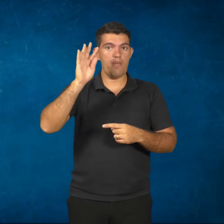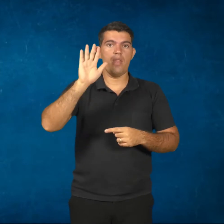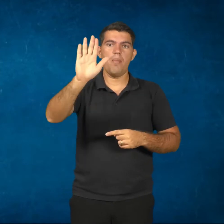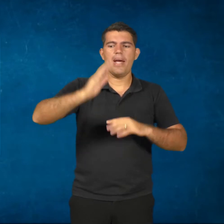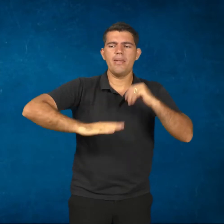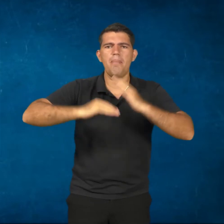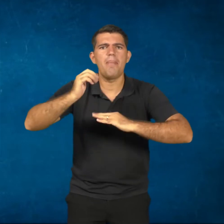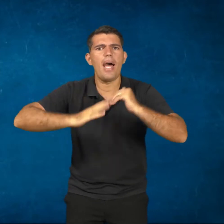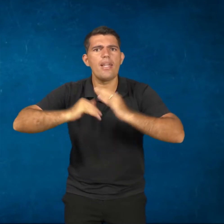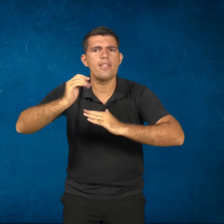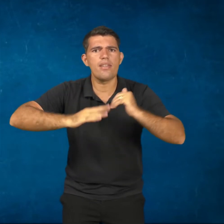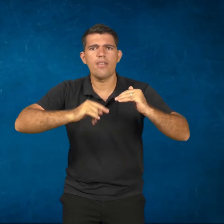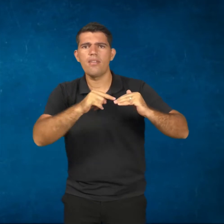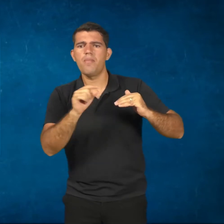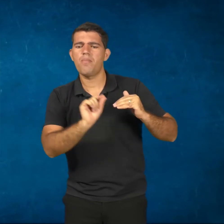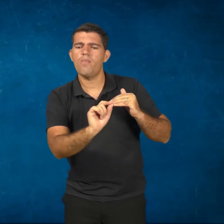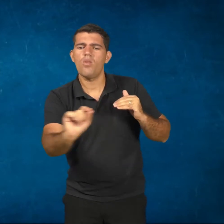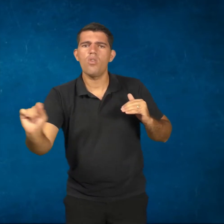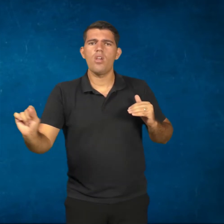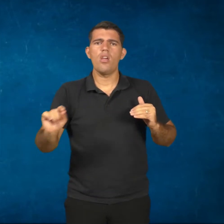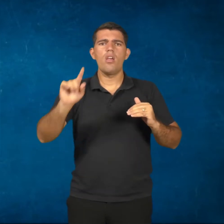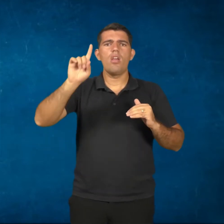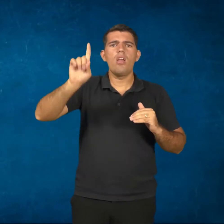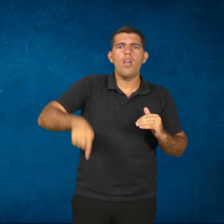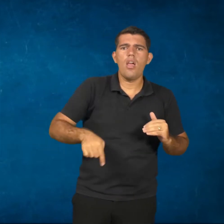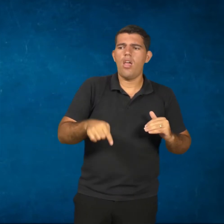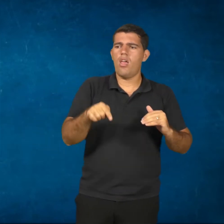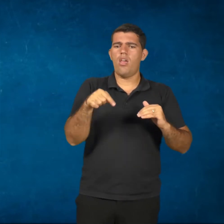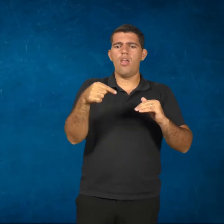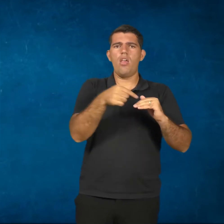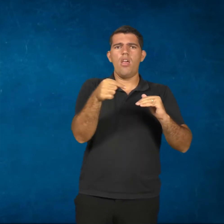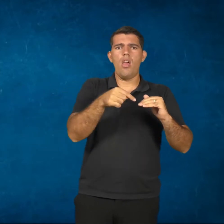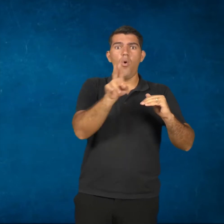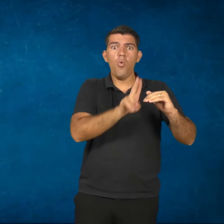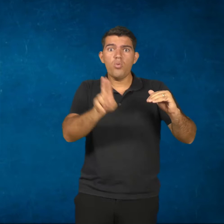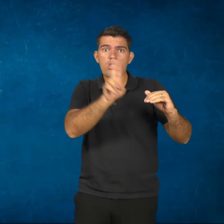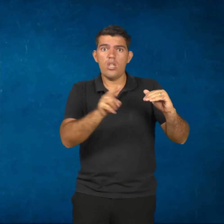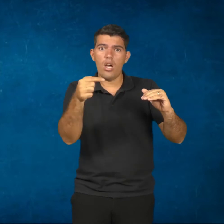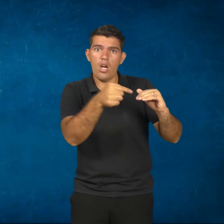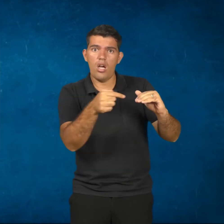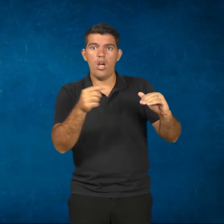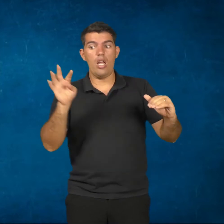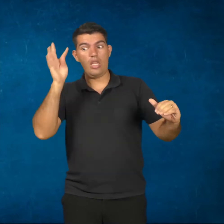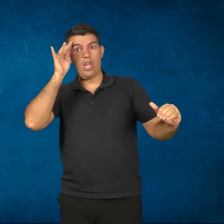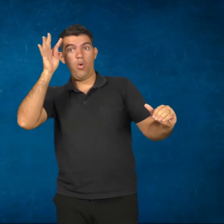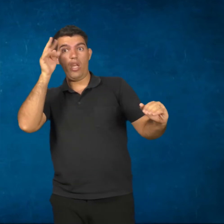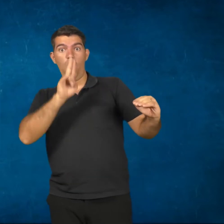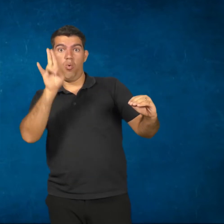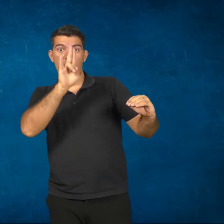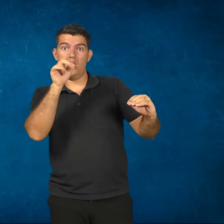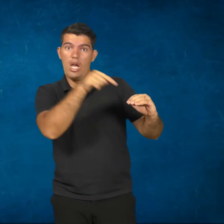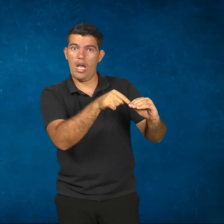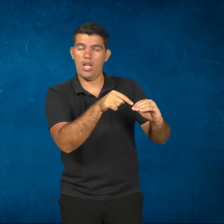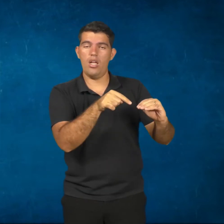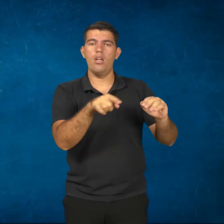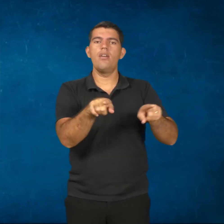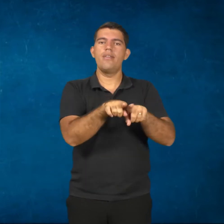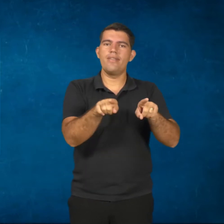que essa prática seja utilizada pela teorização e que essa prática